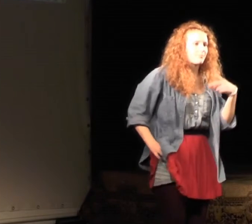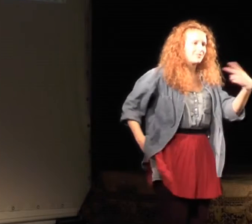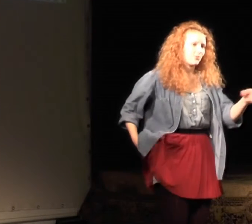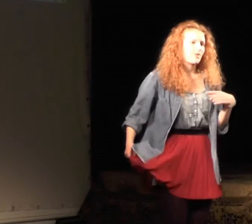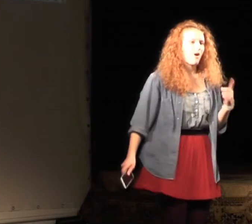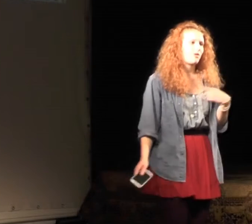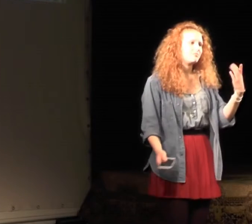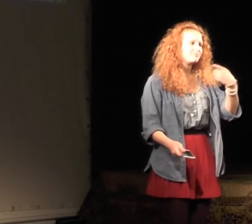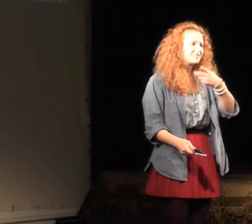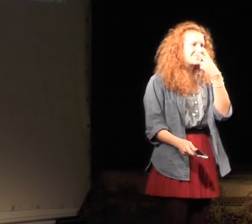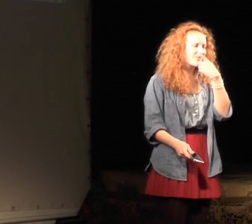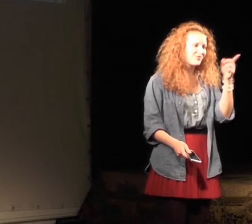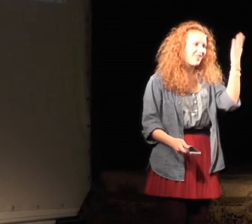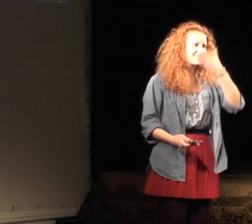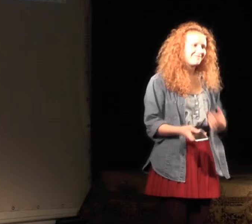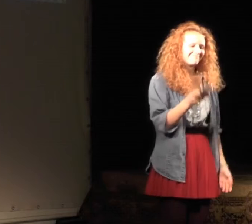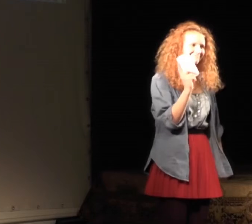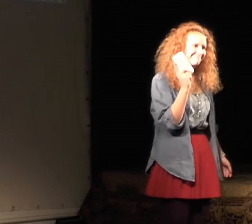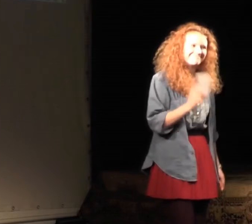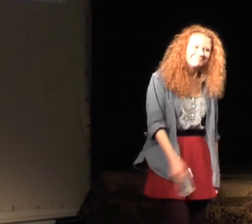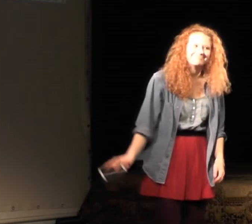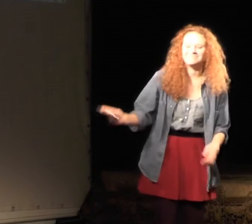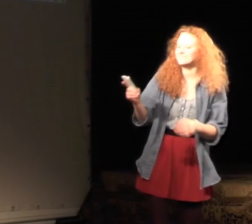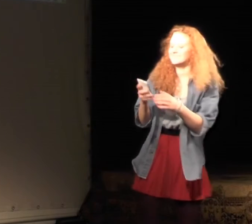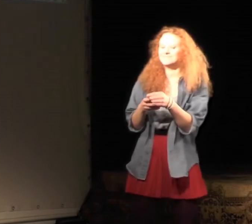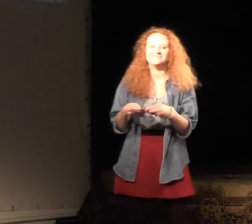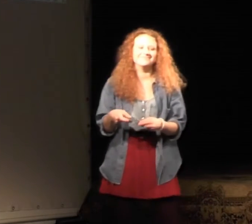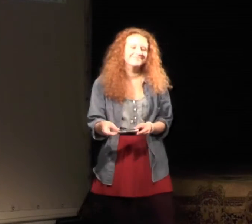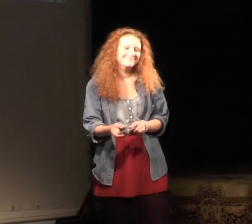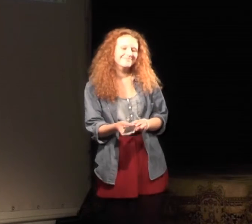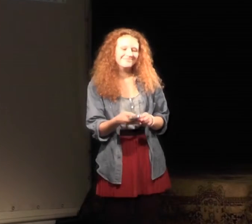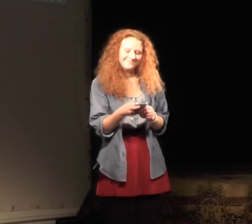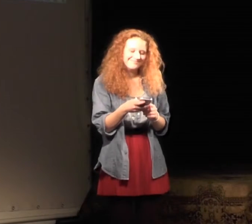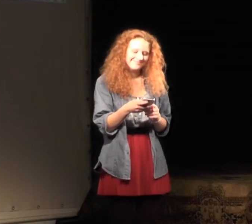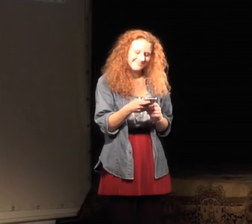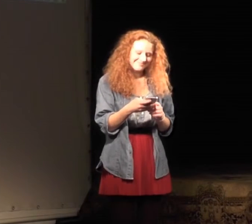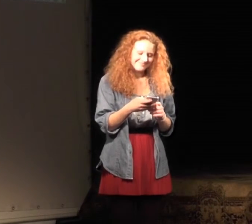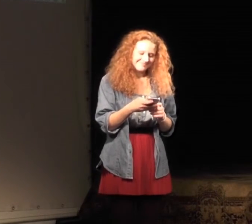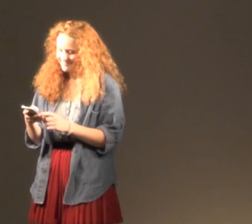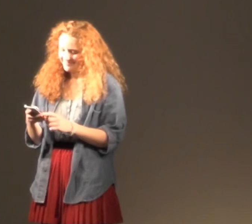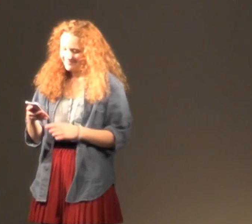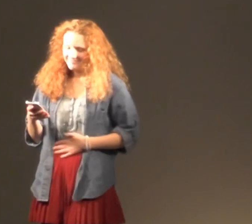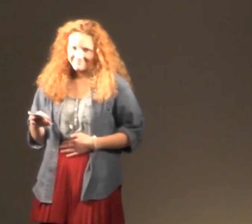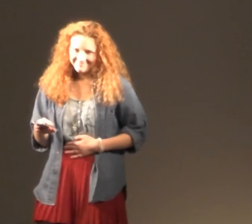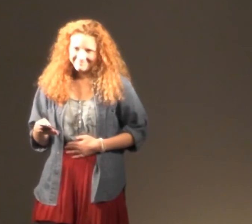beleuchtet uns noch das display dass unsere weißen gesichter hervorhebt und ansonsten sehen wir schwarz